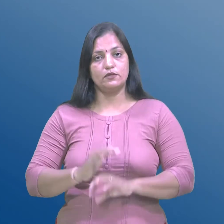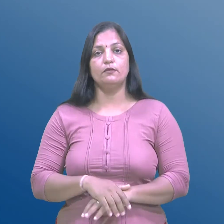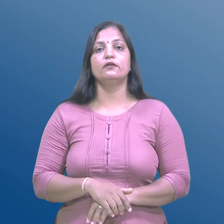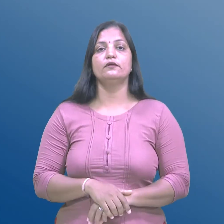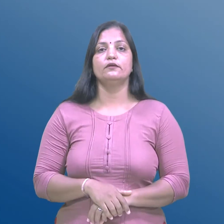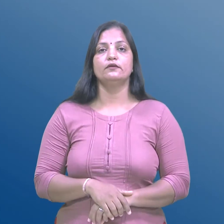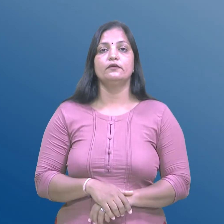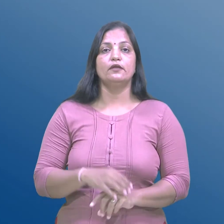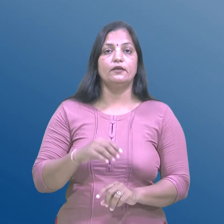એમ,